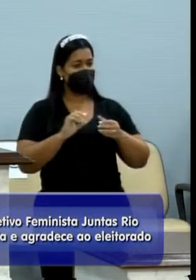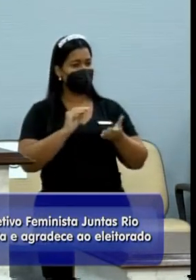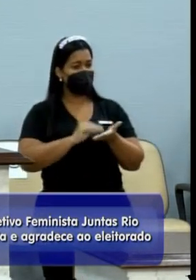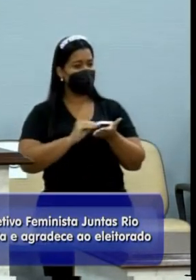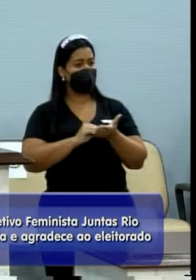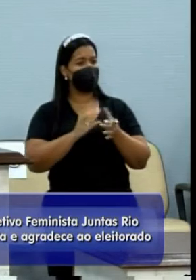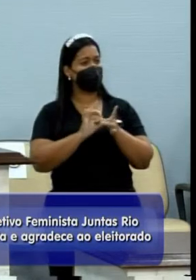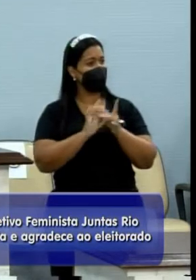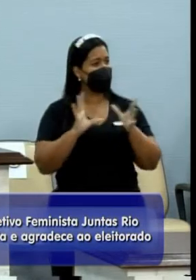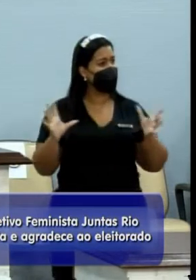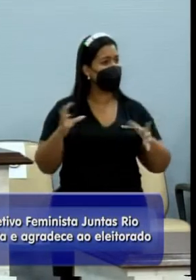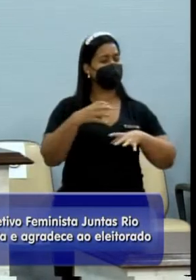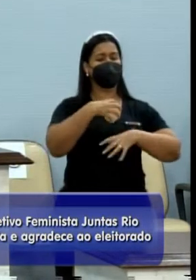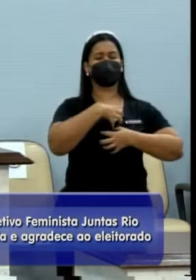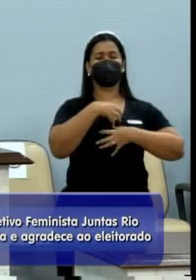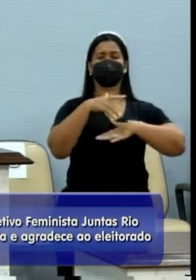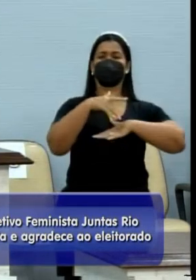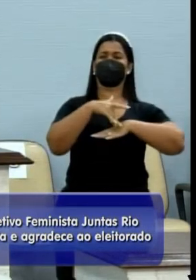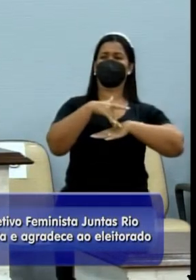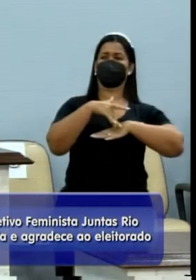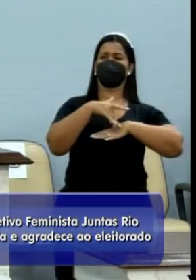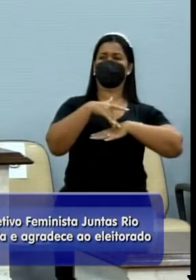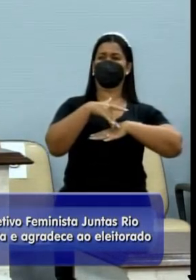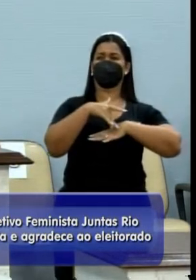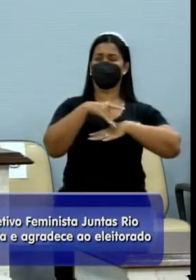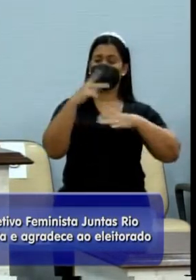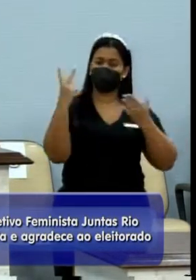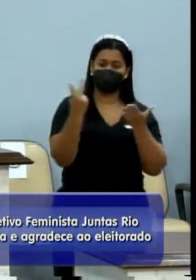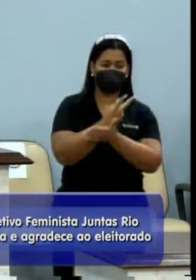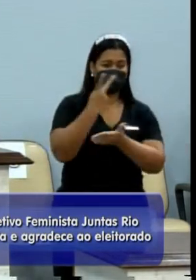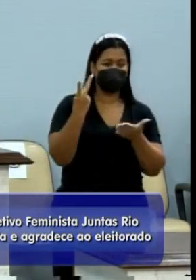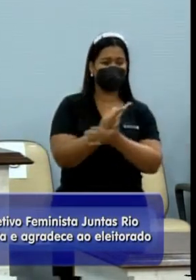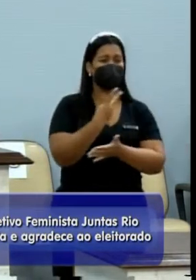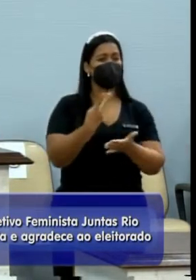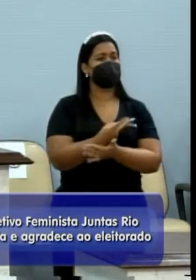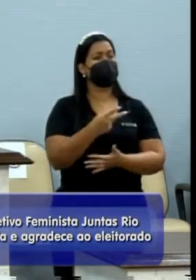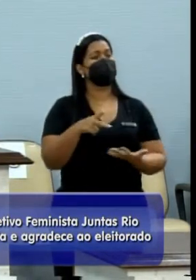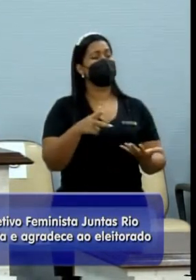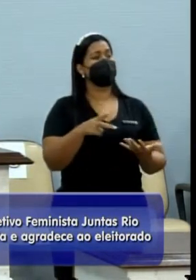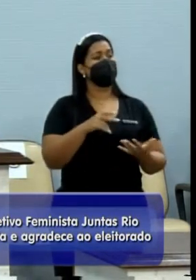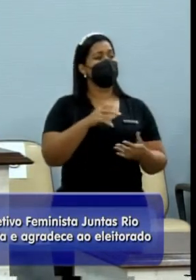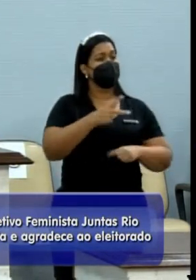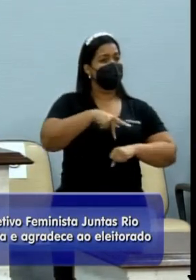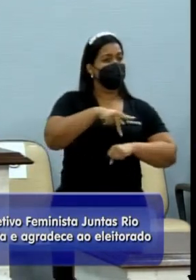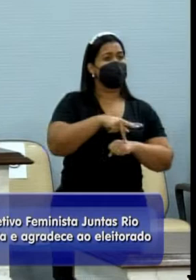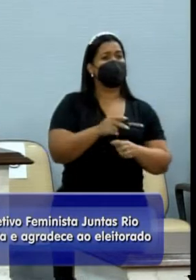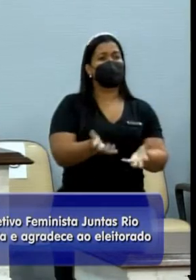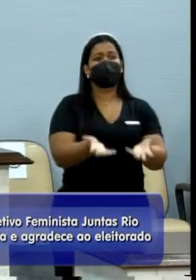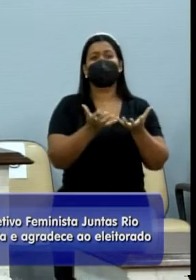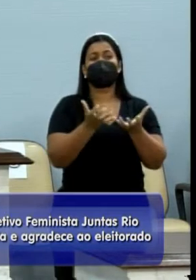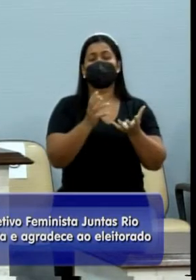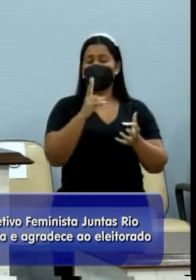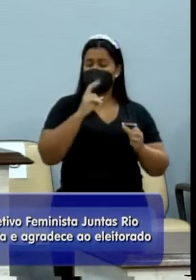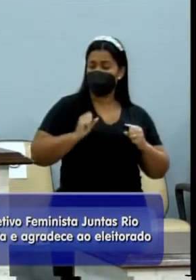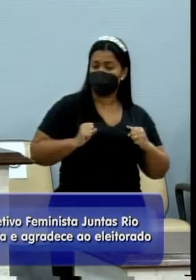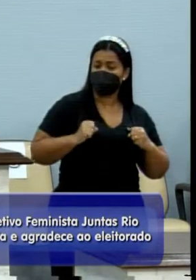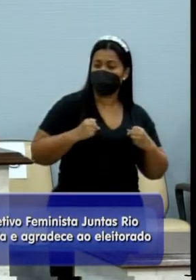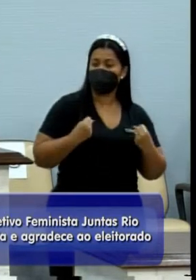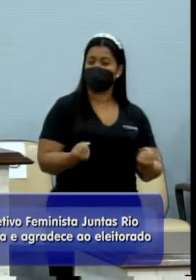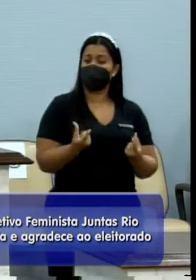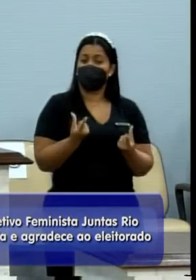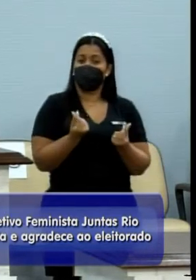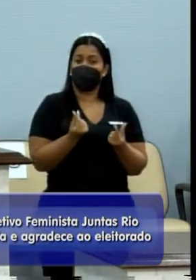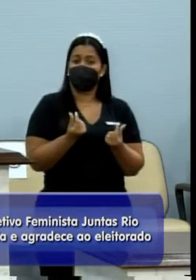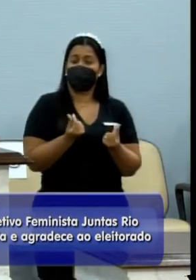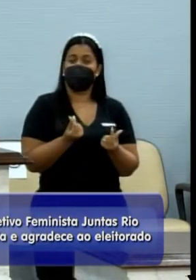ficaram incomodados que aquele horror estava acontecendo com países em que eles queriam o poderio